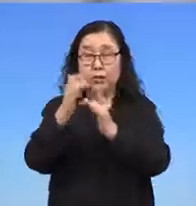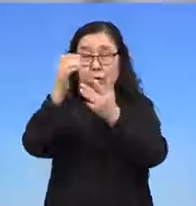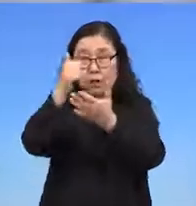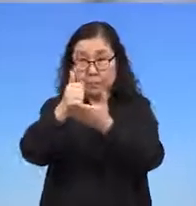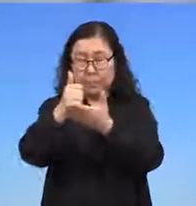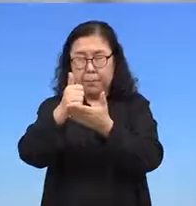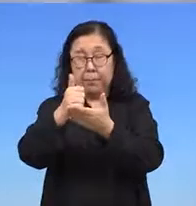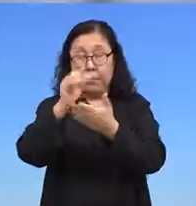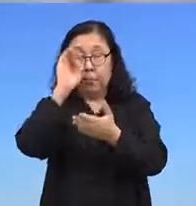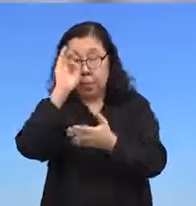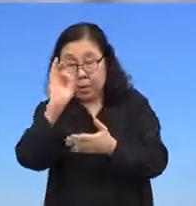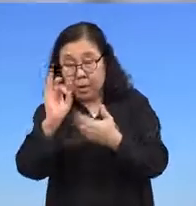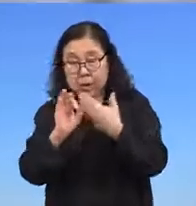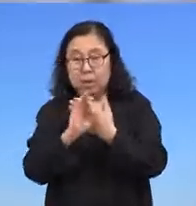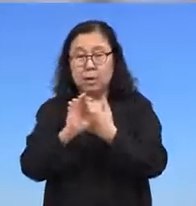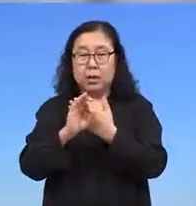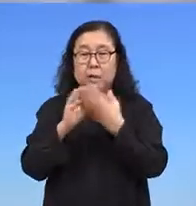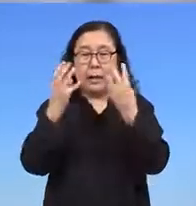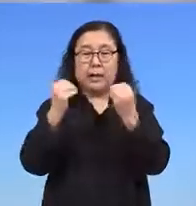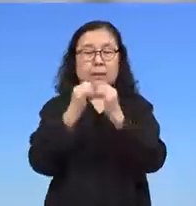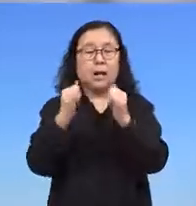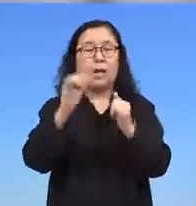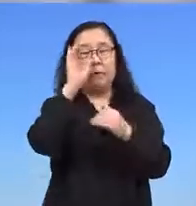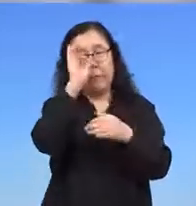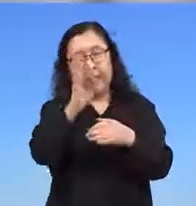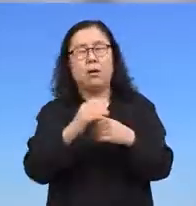이 과거에 매여 있다는, 과거에.